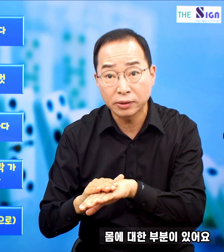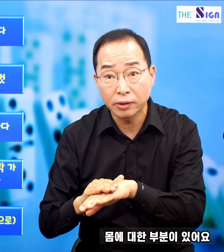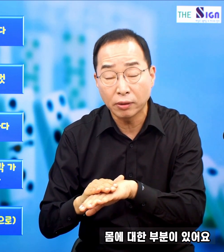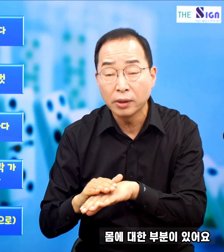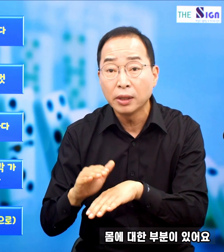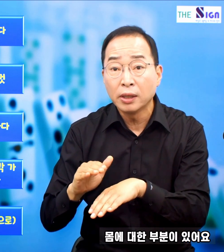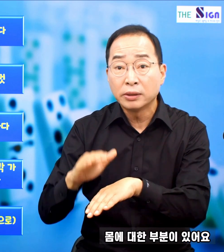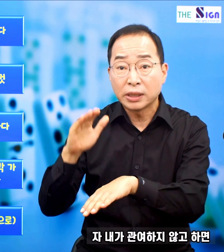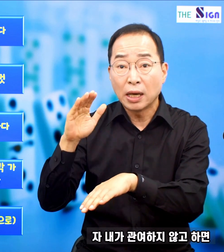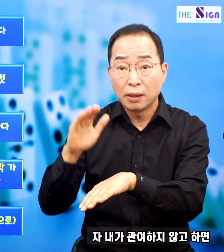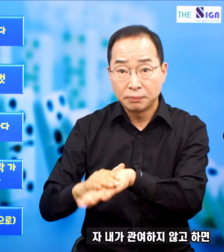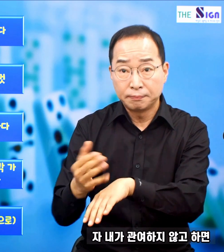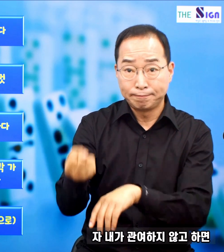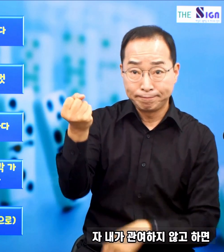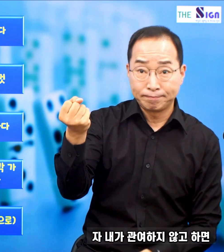있어요. 자,